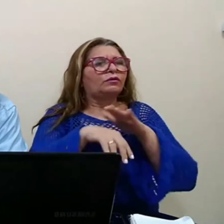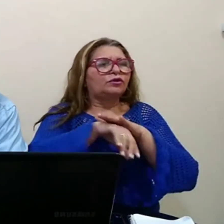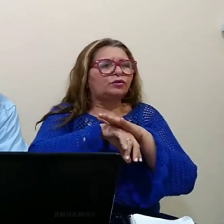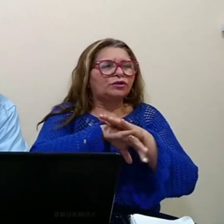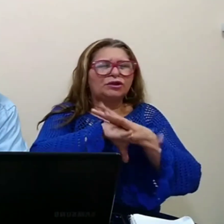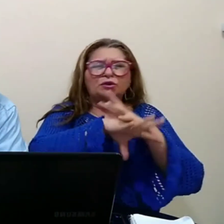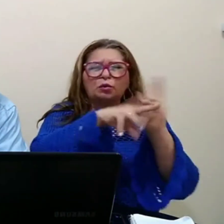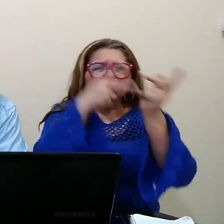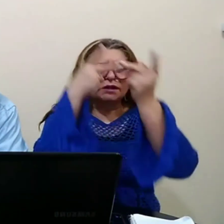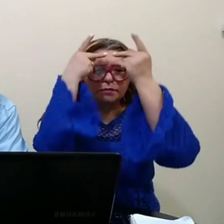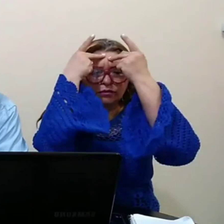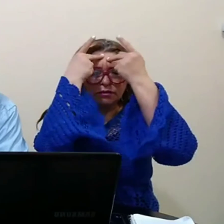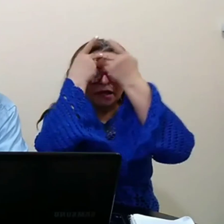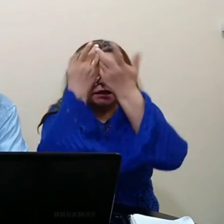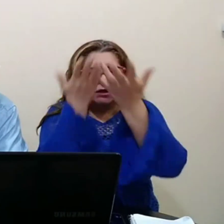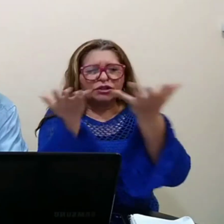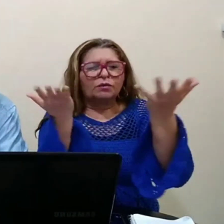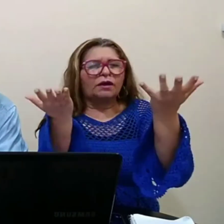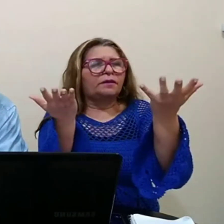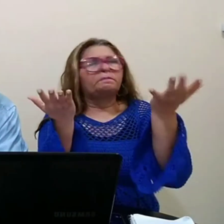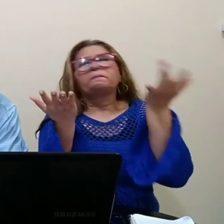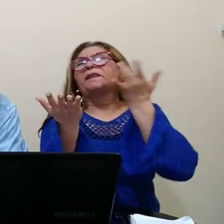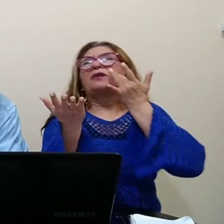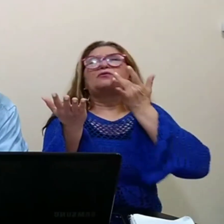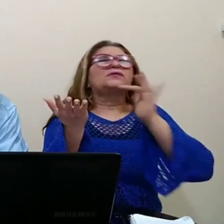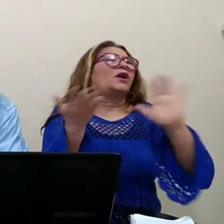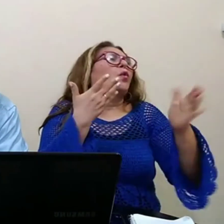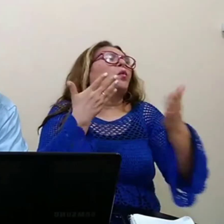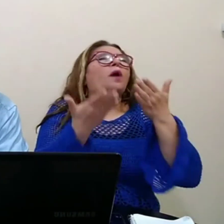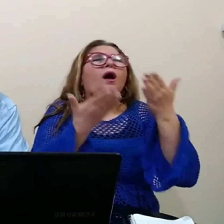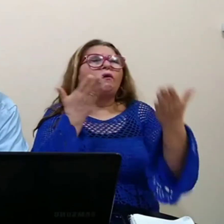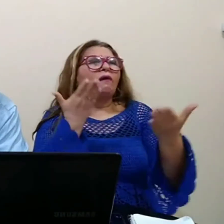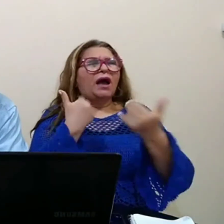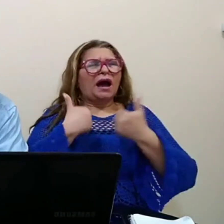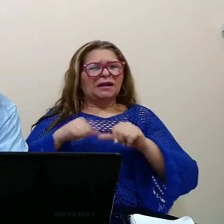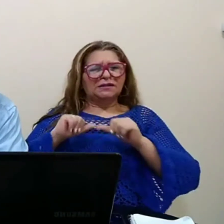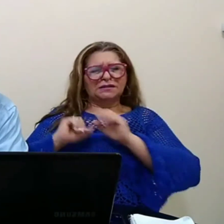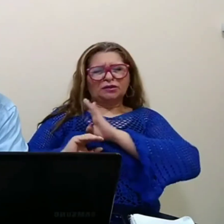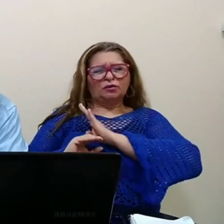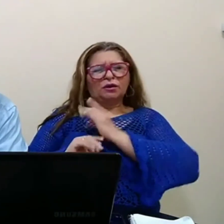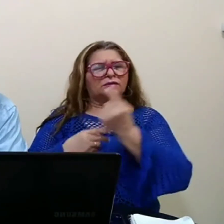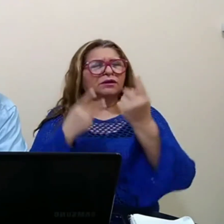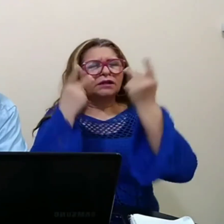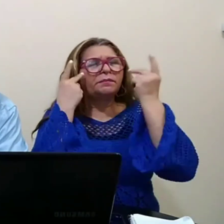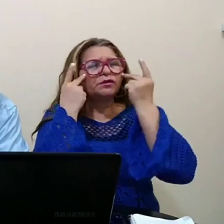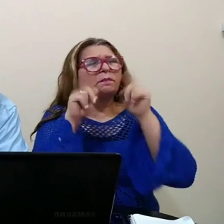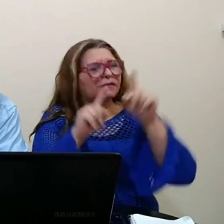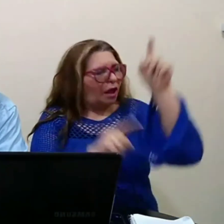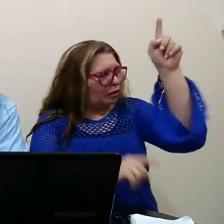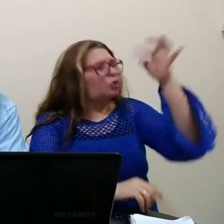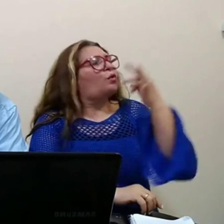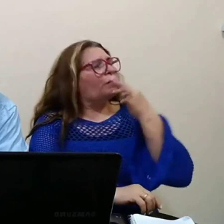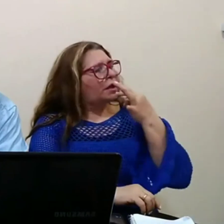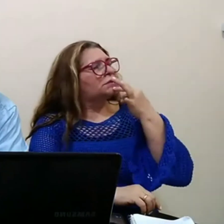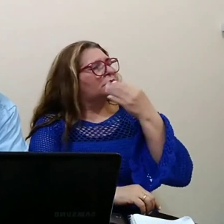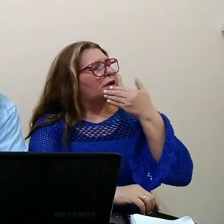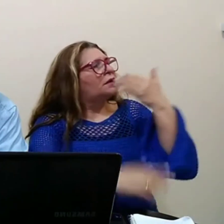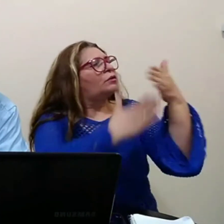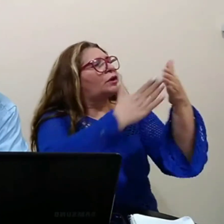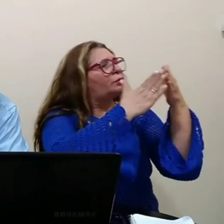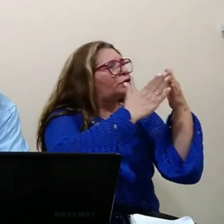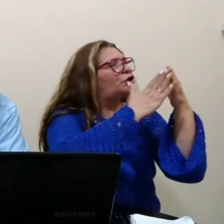que estão nos ouvindo. Eu não sei qual é a necessidade que eles têm, mas o Senhor sabe. E eu quero pedir que a tua palavra encontre